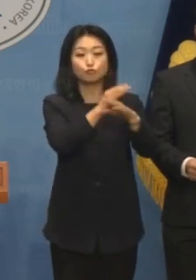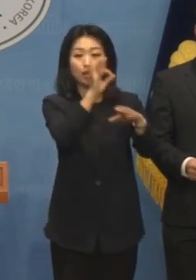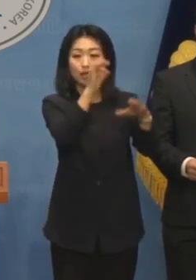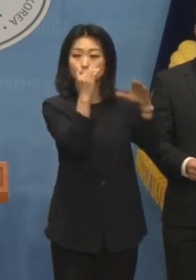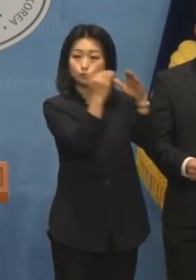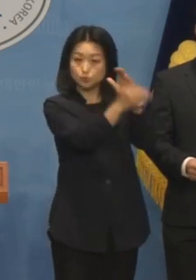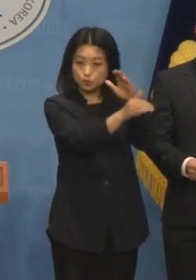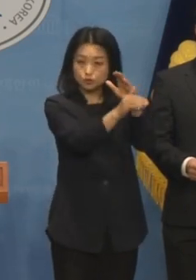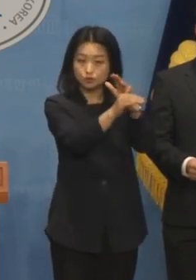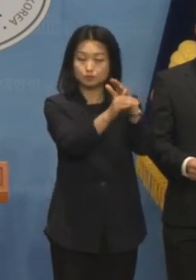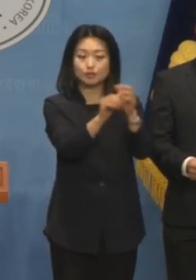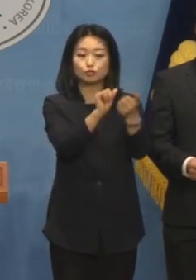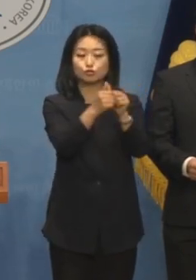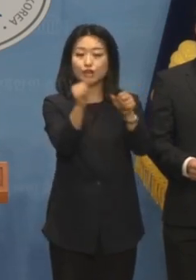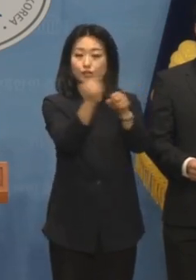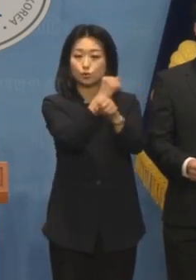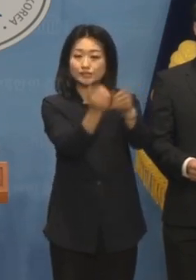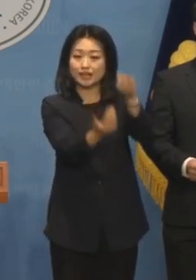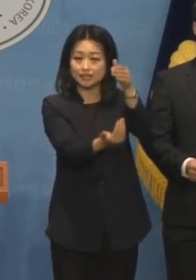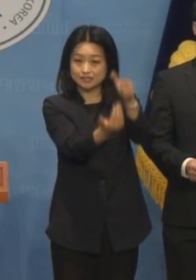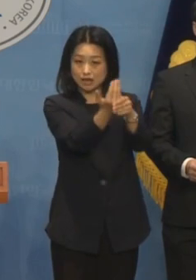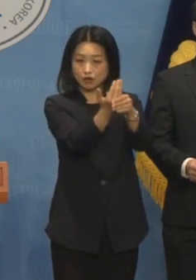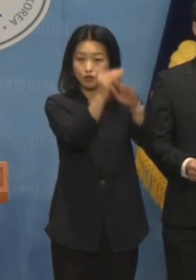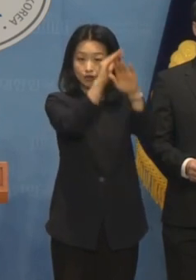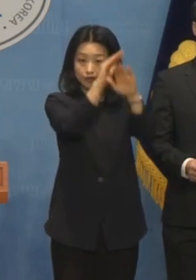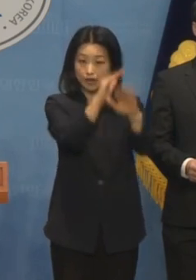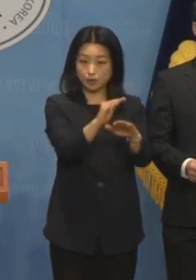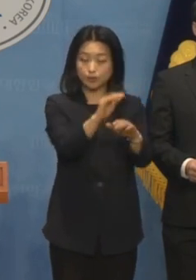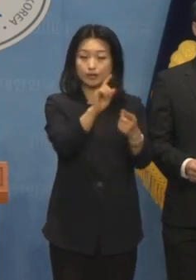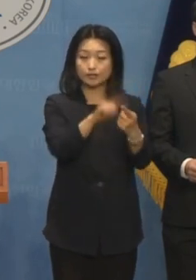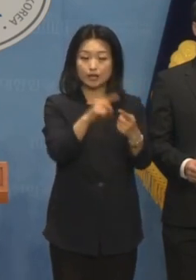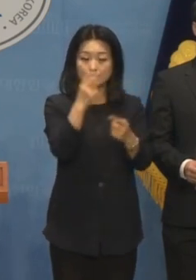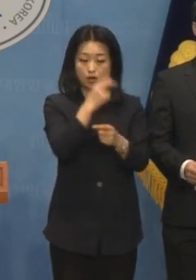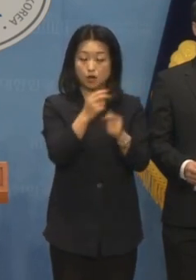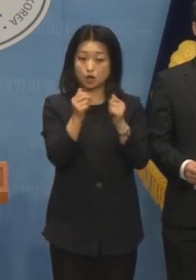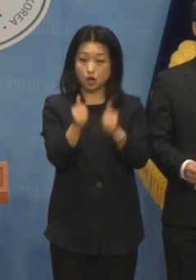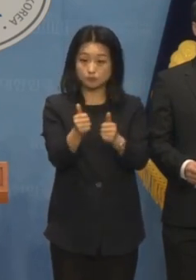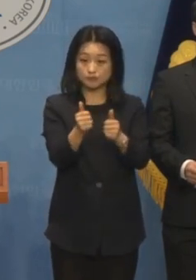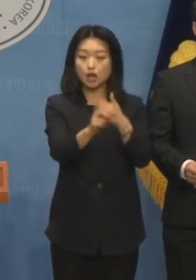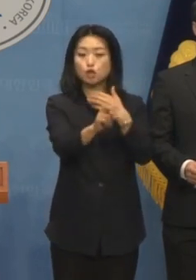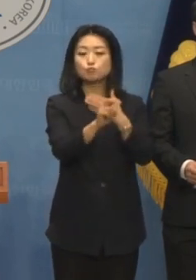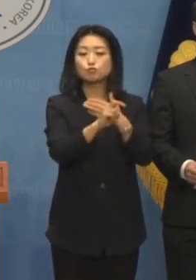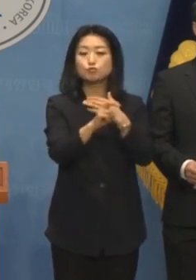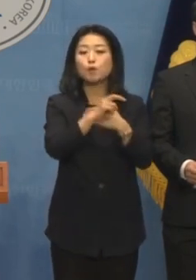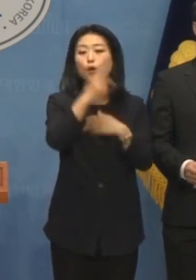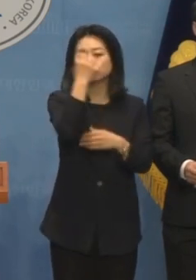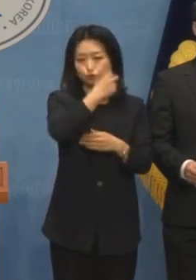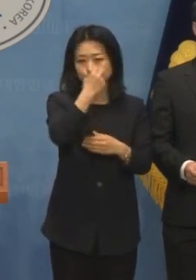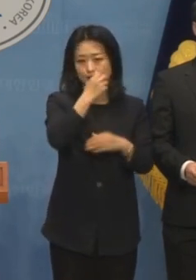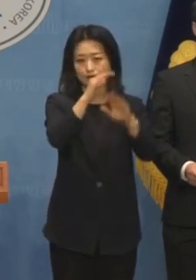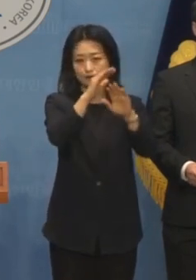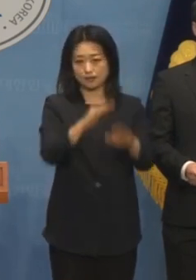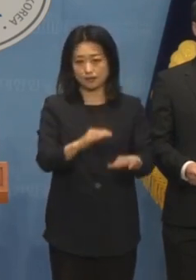및 주가 조작 사건과 관련해서 검찰의 불법 수사 의혹들에 대해